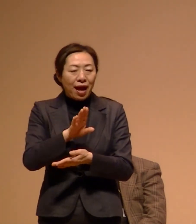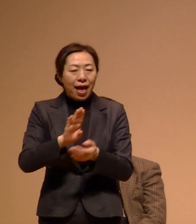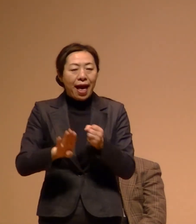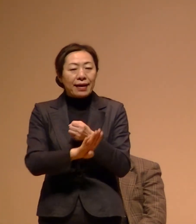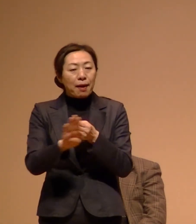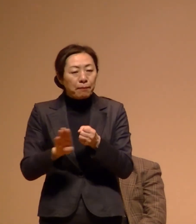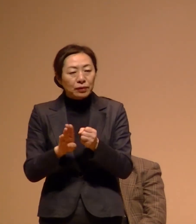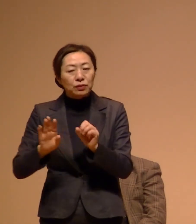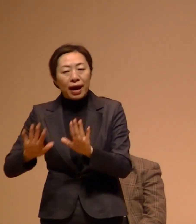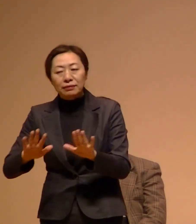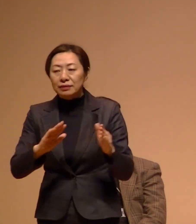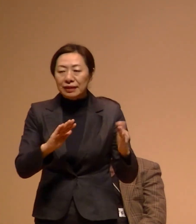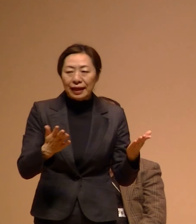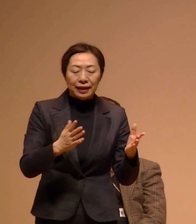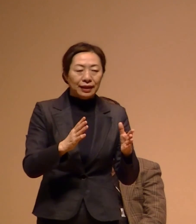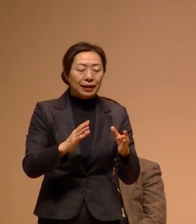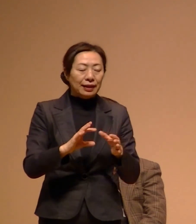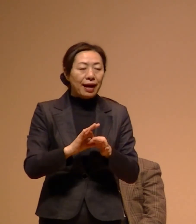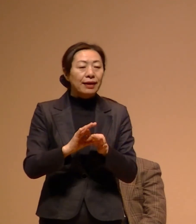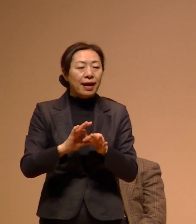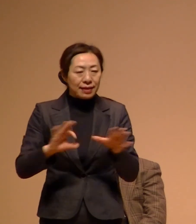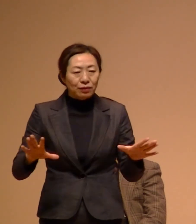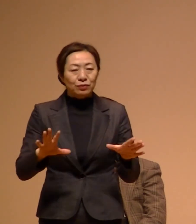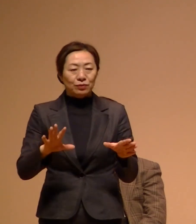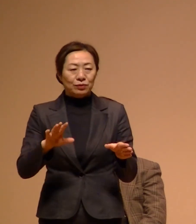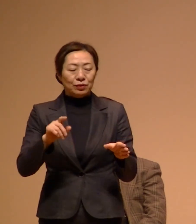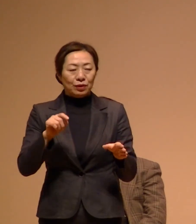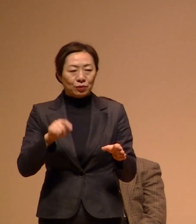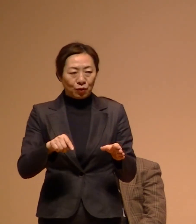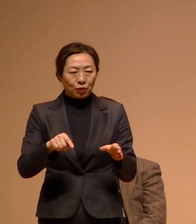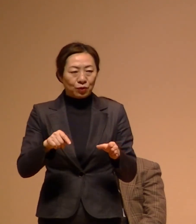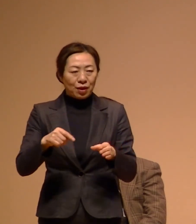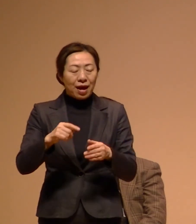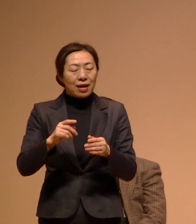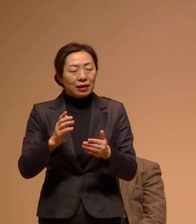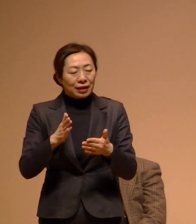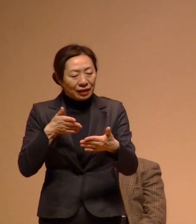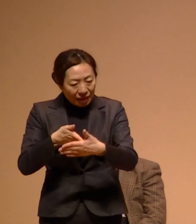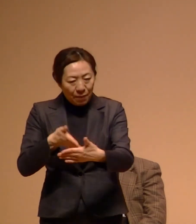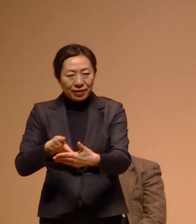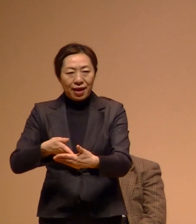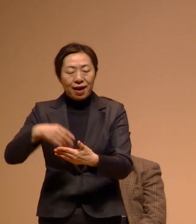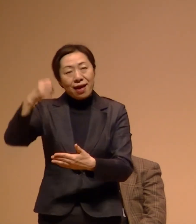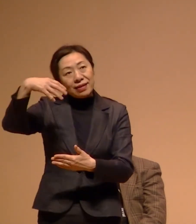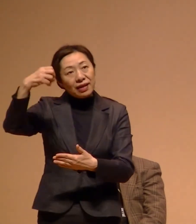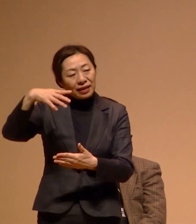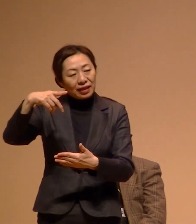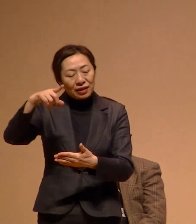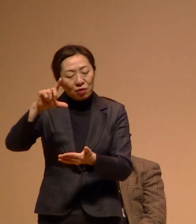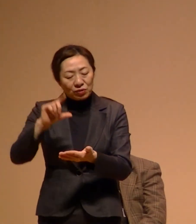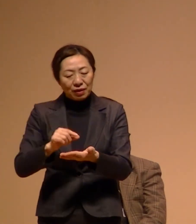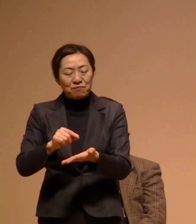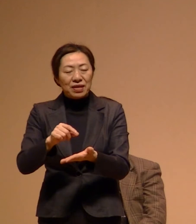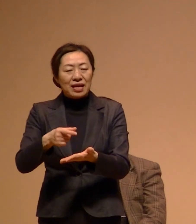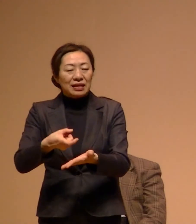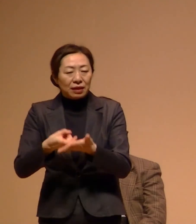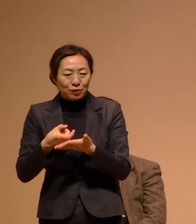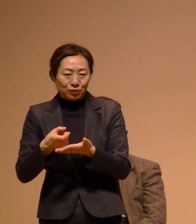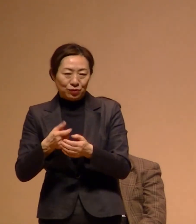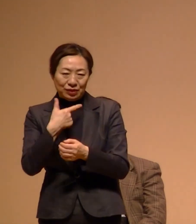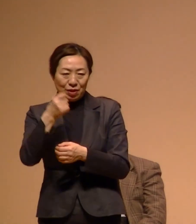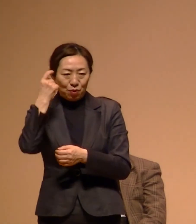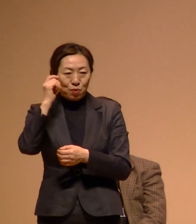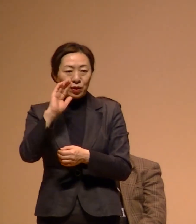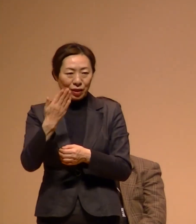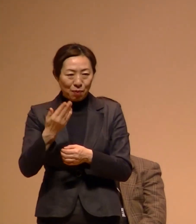んな日々の、怠惰な日々の中で、まあ、せめて電気の節約をしたいなと思いつつ、ついついホットカーペットの上で